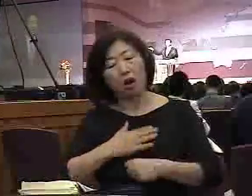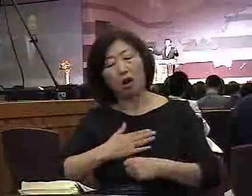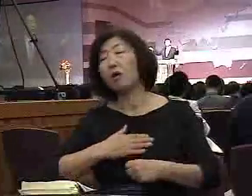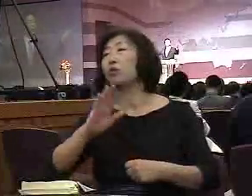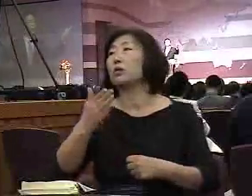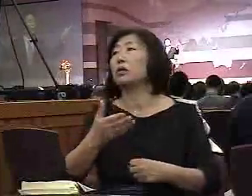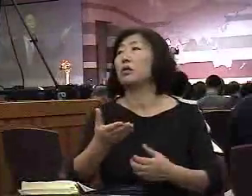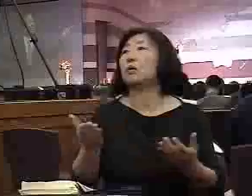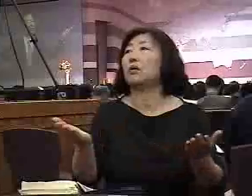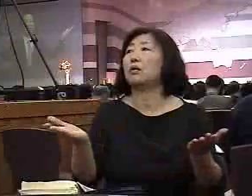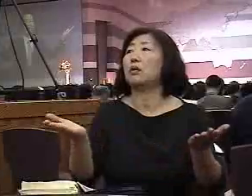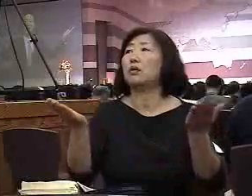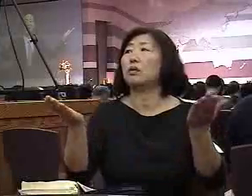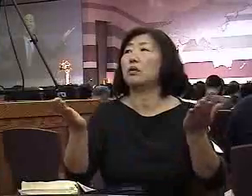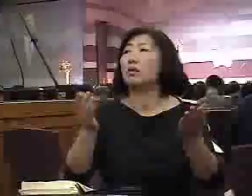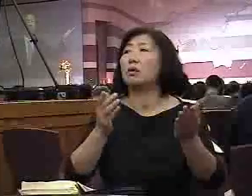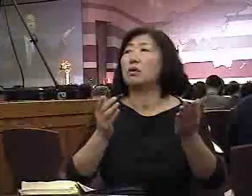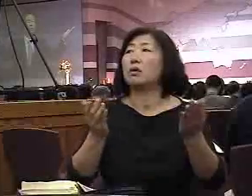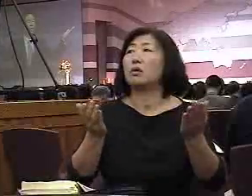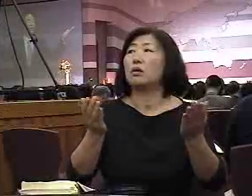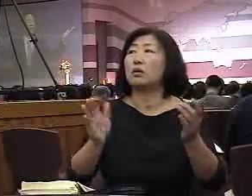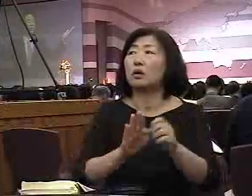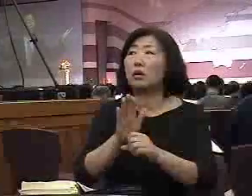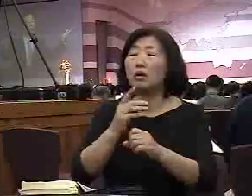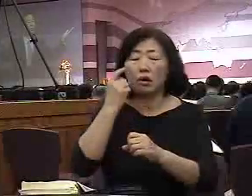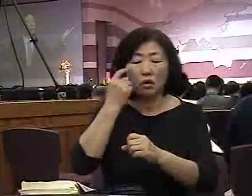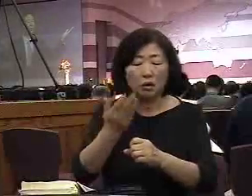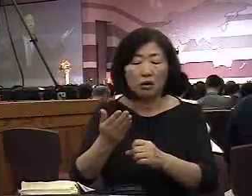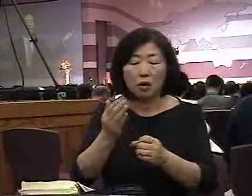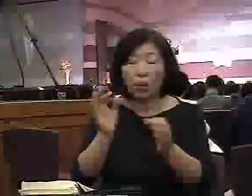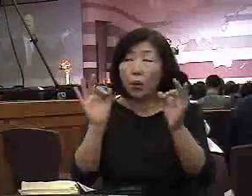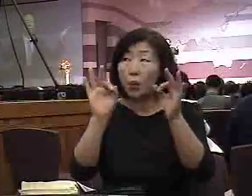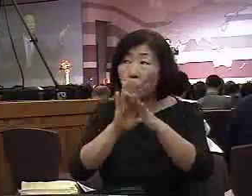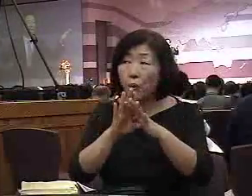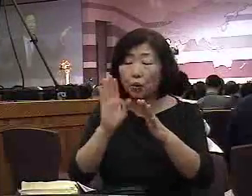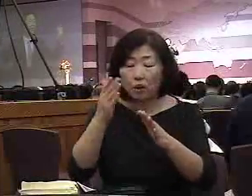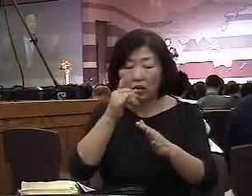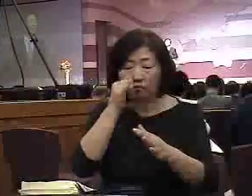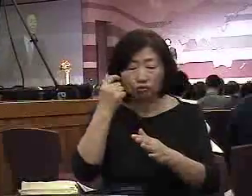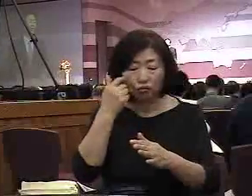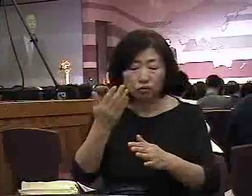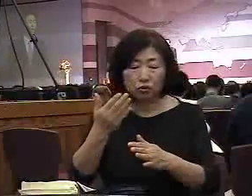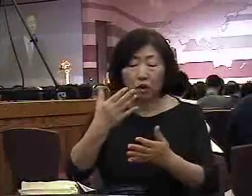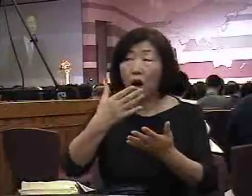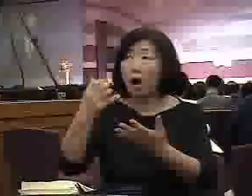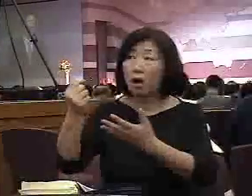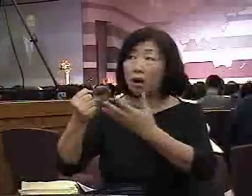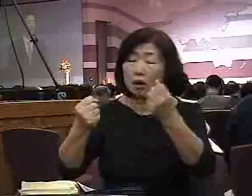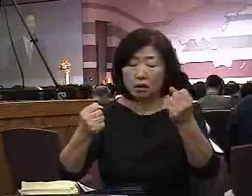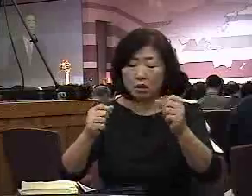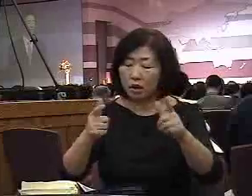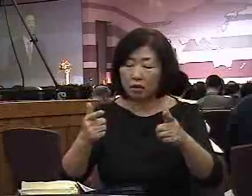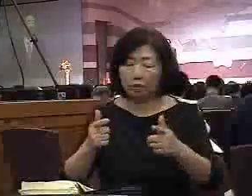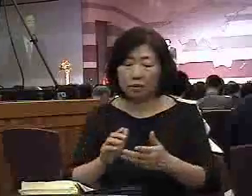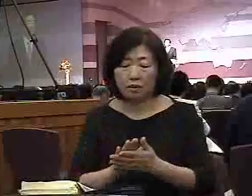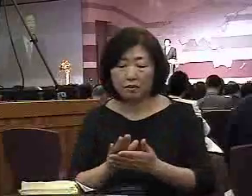들고 주님께서 더 사랑하느냐, 이게 없어져도 괜찮느냐고 물으실 때는 그걸 가져가시겠다는 의도가 아닙니다.